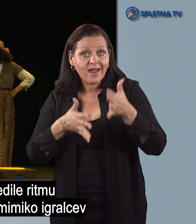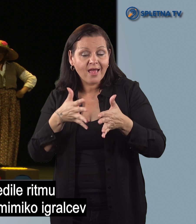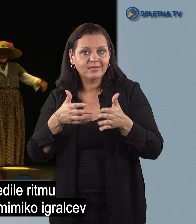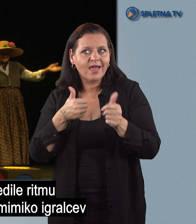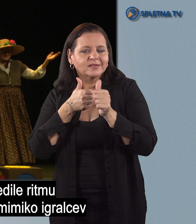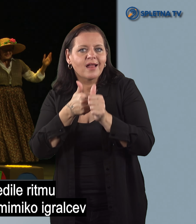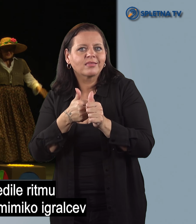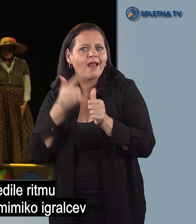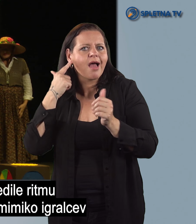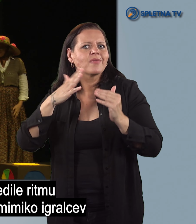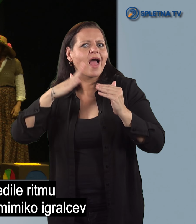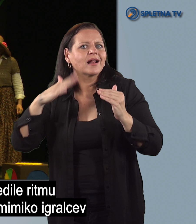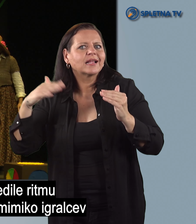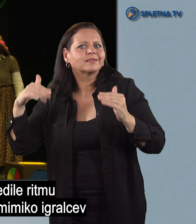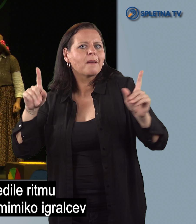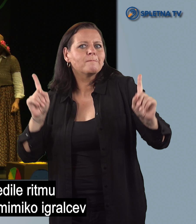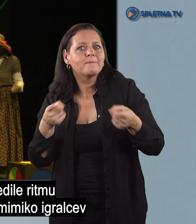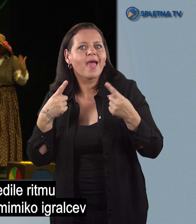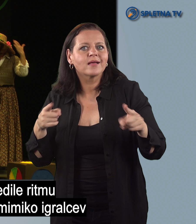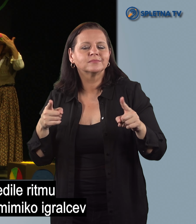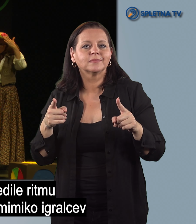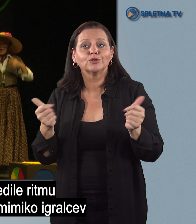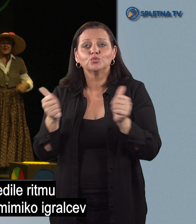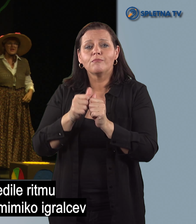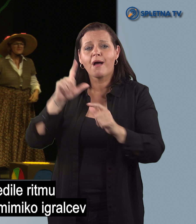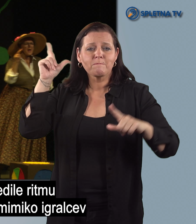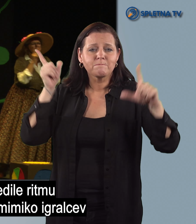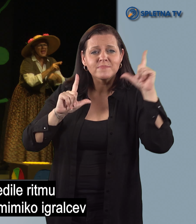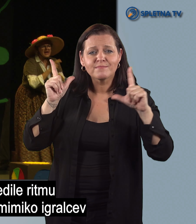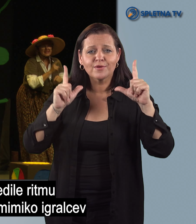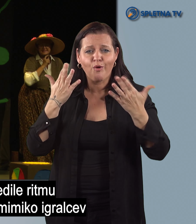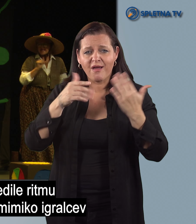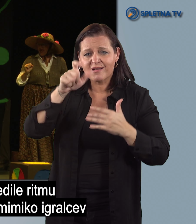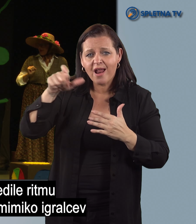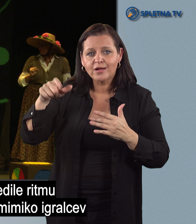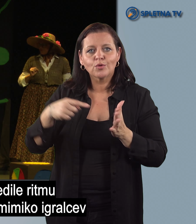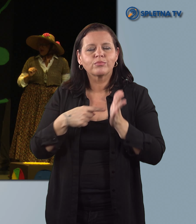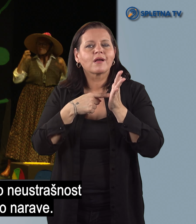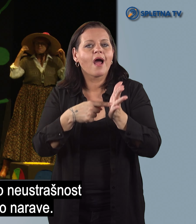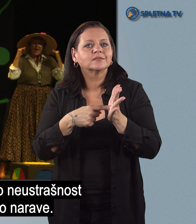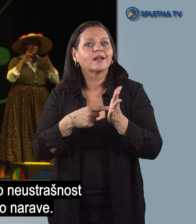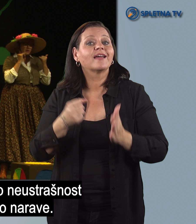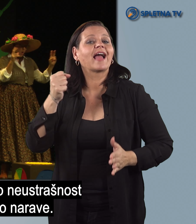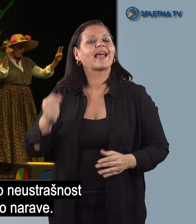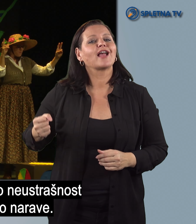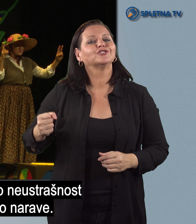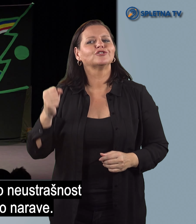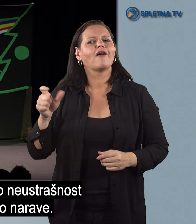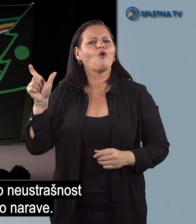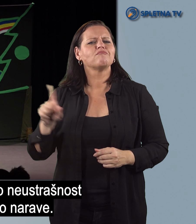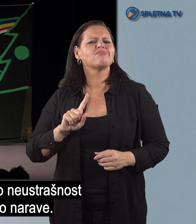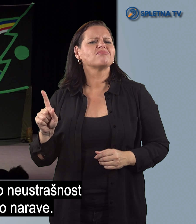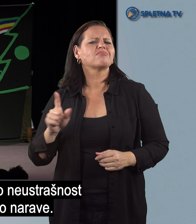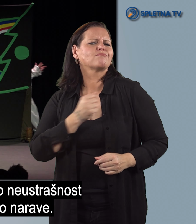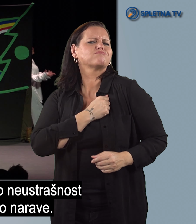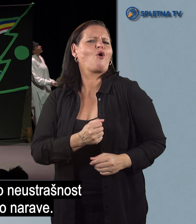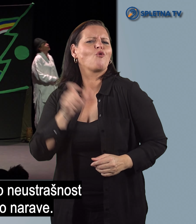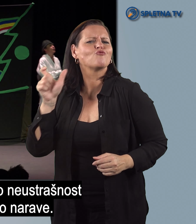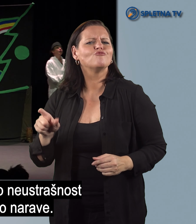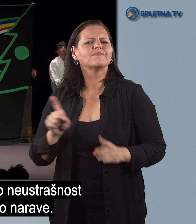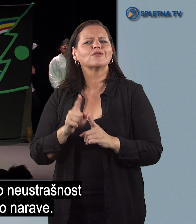Kretnje so sledile ritmu pesmi in skupaj z mimiko igralcev prikazale Kekčevo neustrašnost in ljubezen do narave.